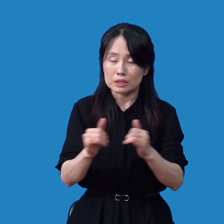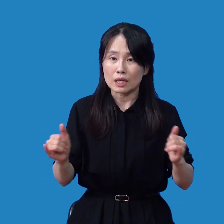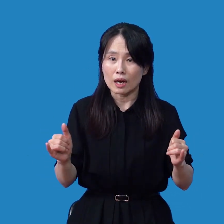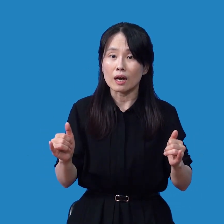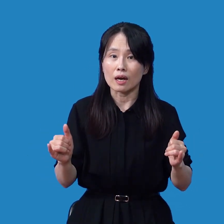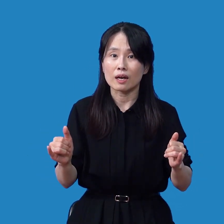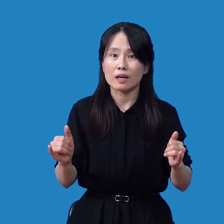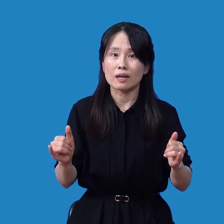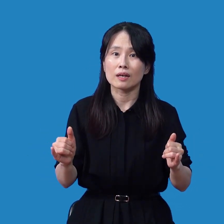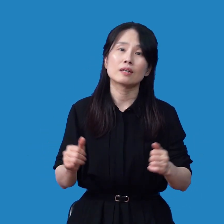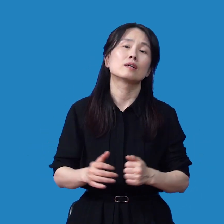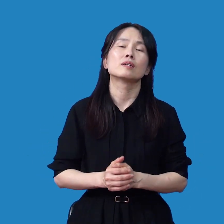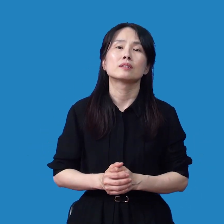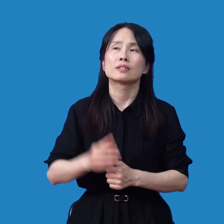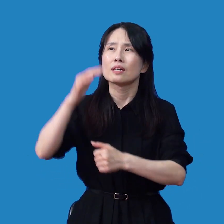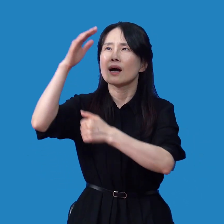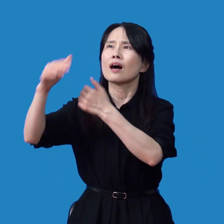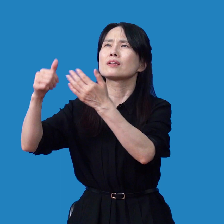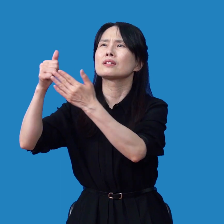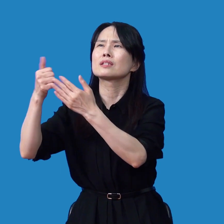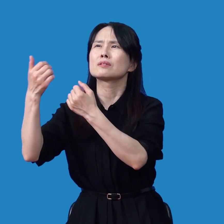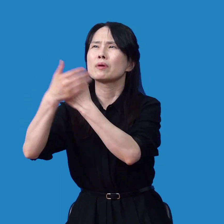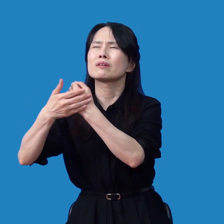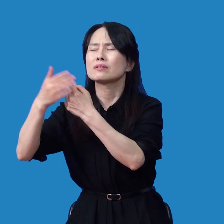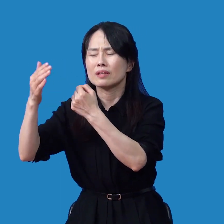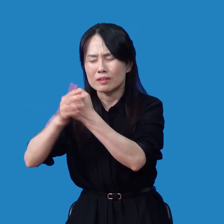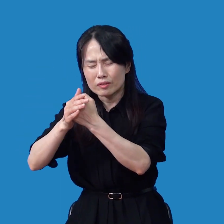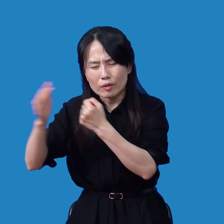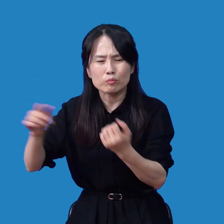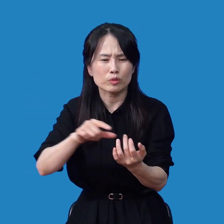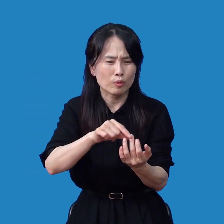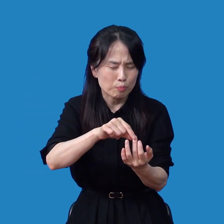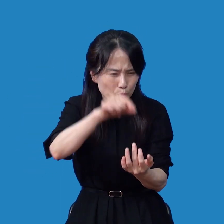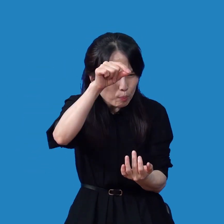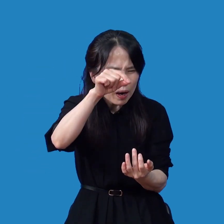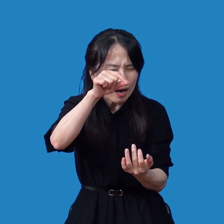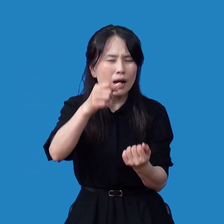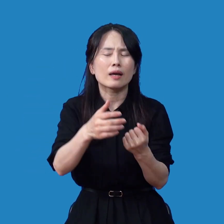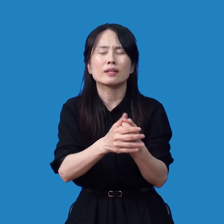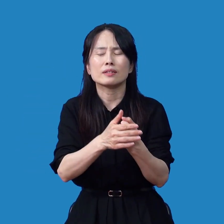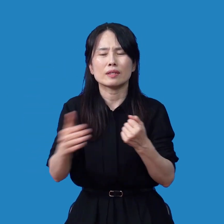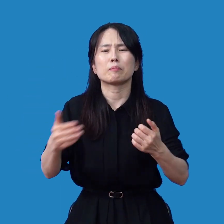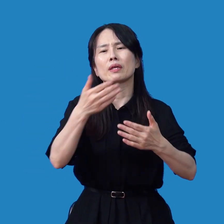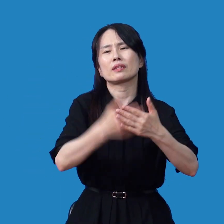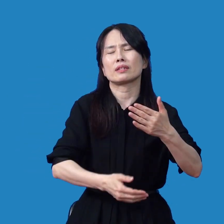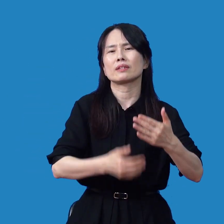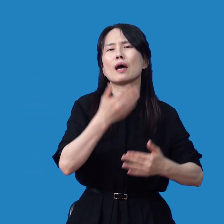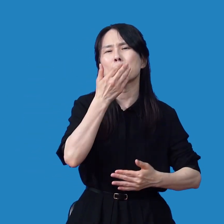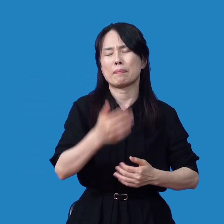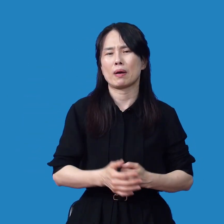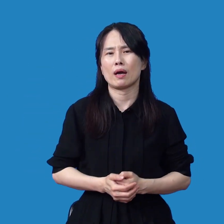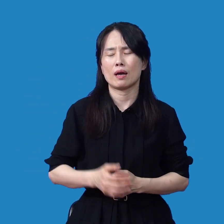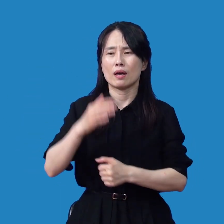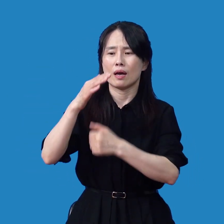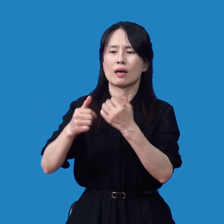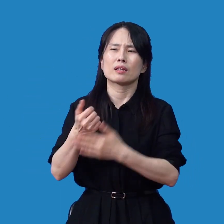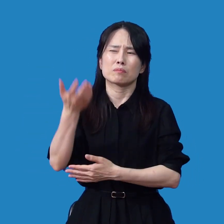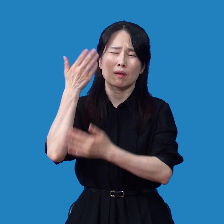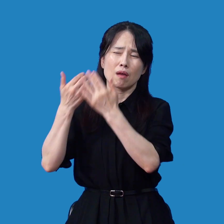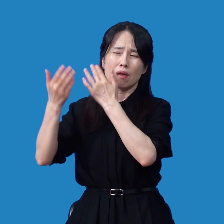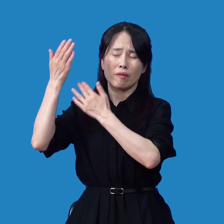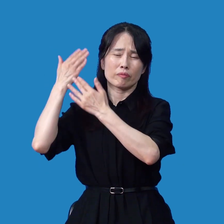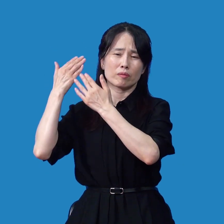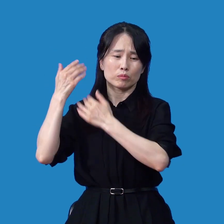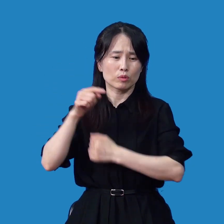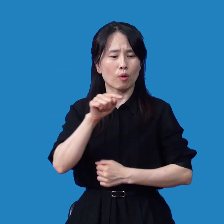자가 된 것은 하나님이 그를 은혜로 택해 주셨기 때문이라고 합니다. 하나님께서 창세전에